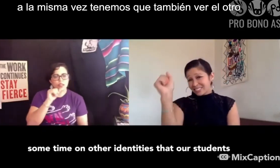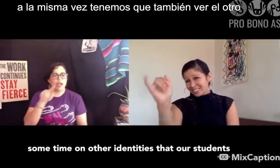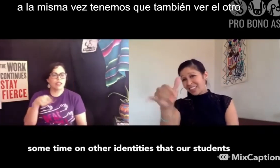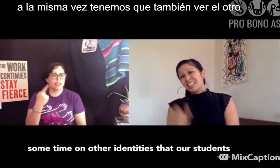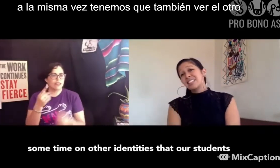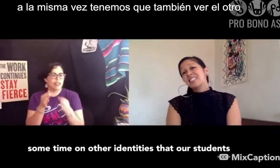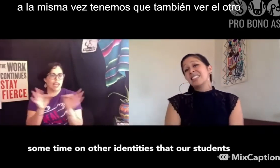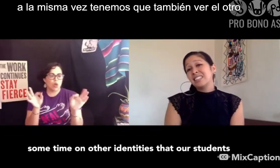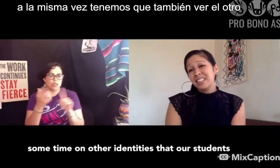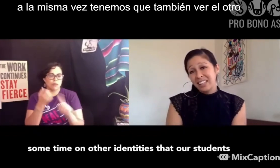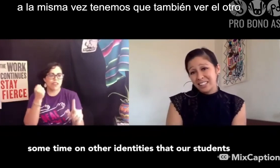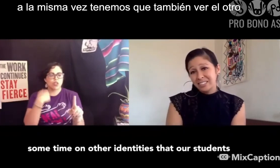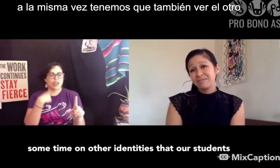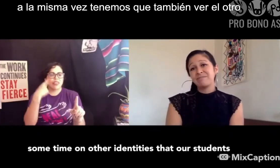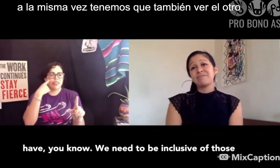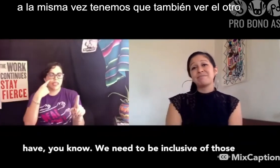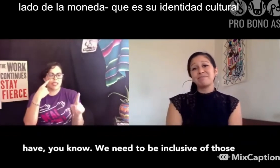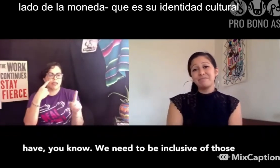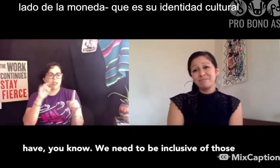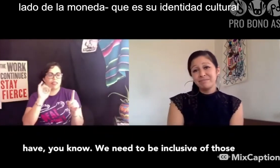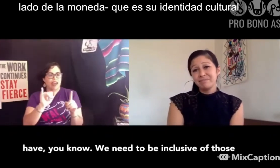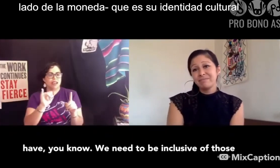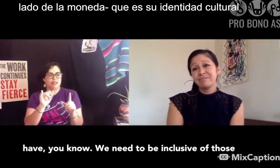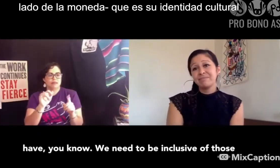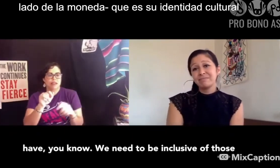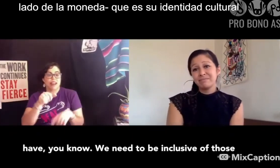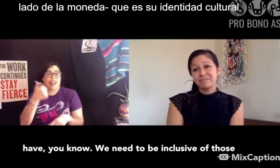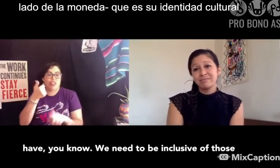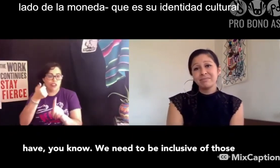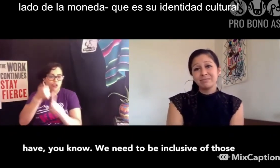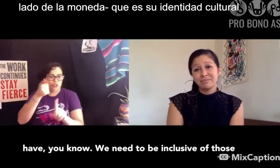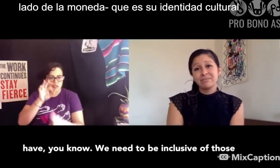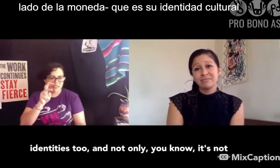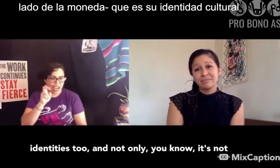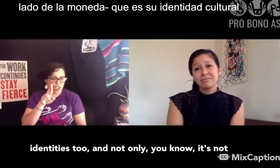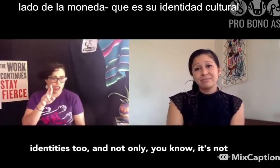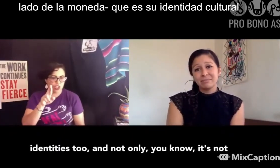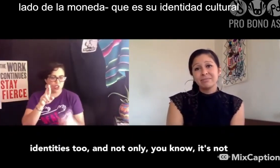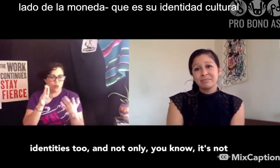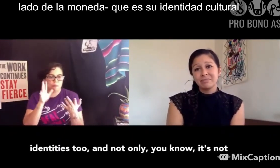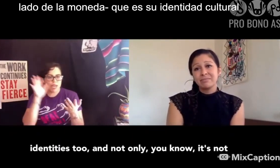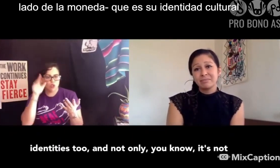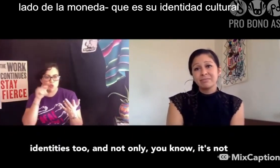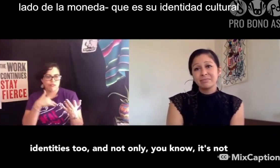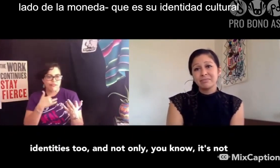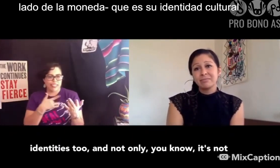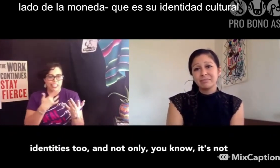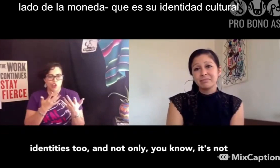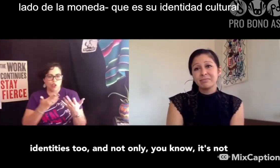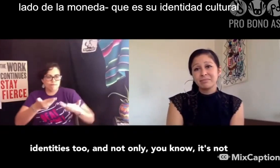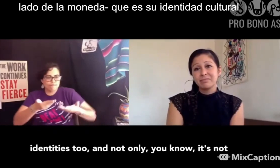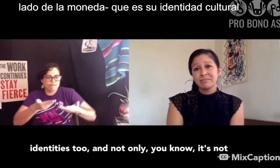vez tenemos que también ver el otro lado de la moneda, que es su